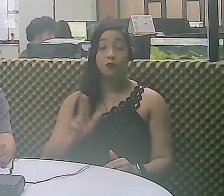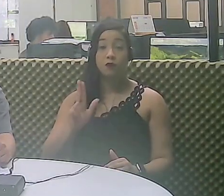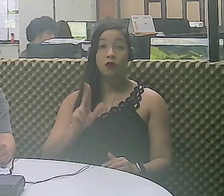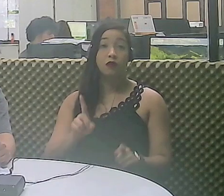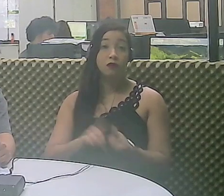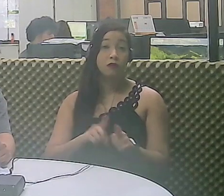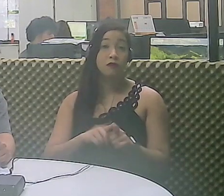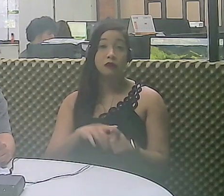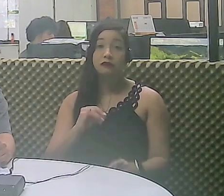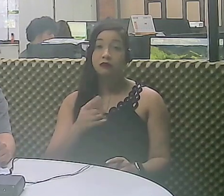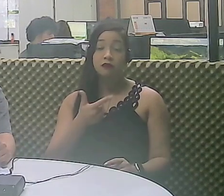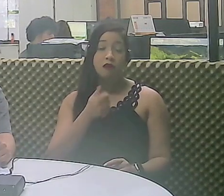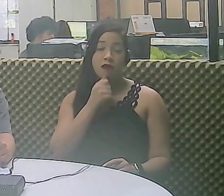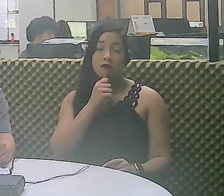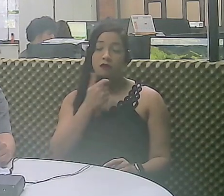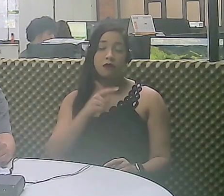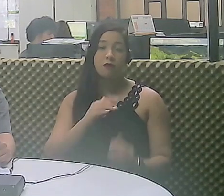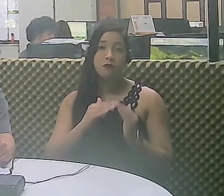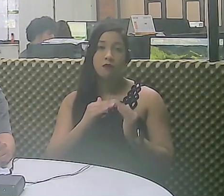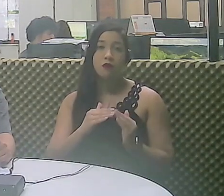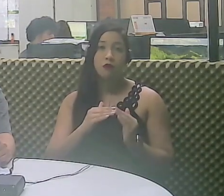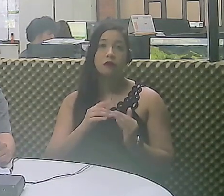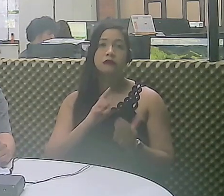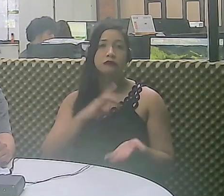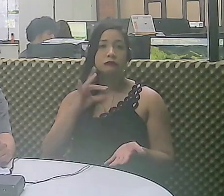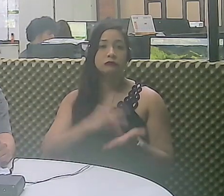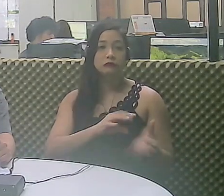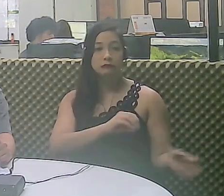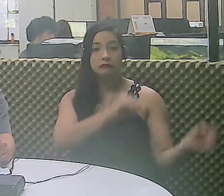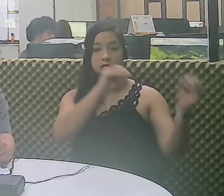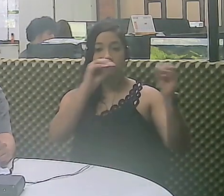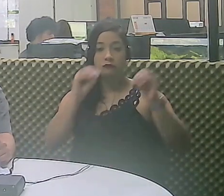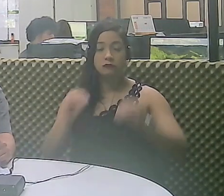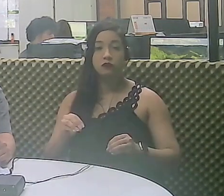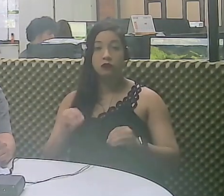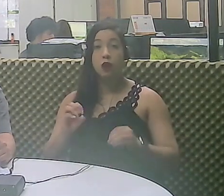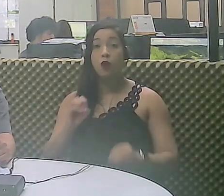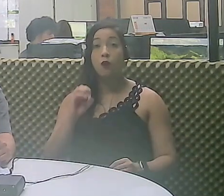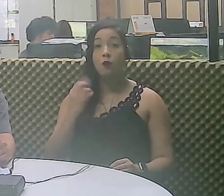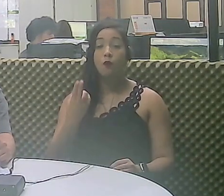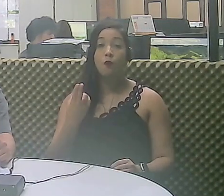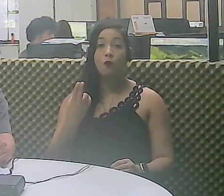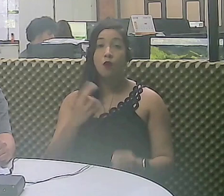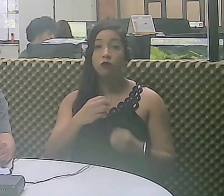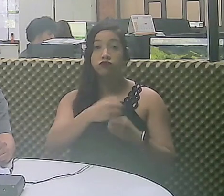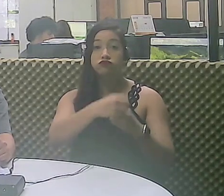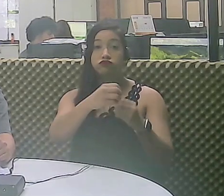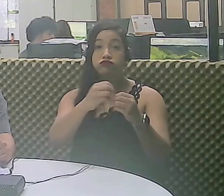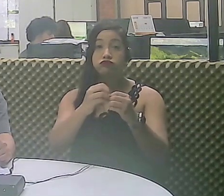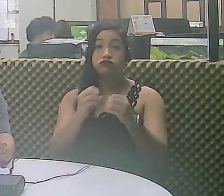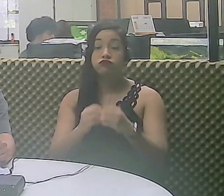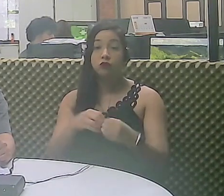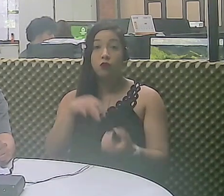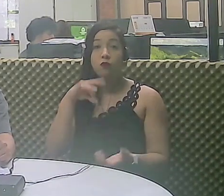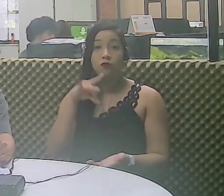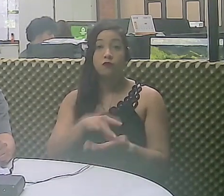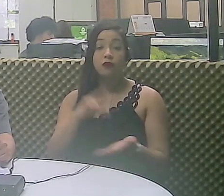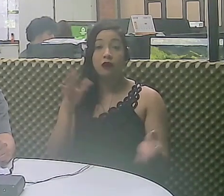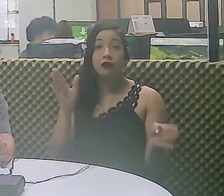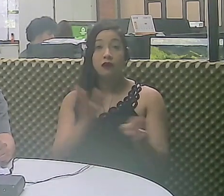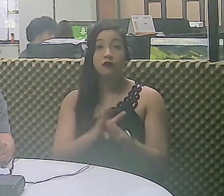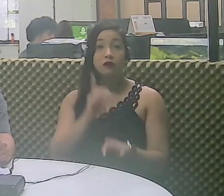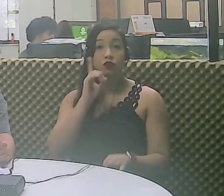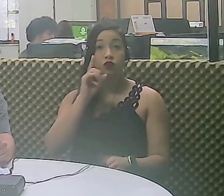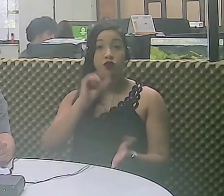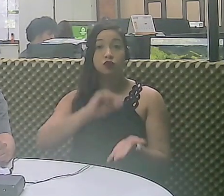não residentes no município, declaração que firmará residência em Uberlândia ou em um de seus distritos oficiais até a data